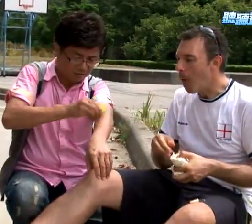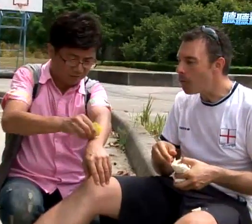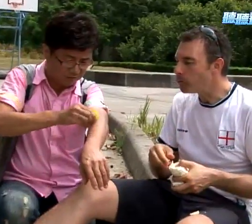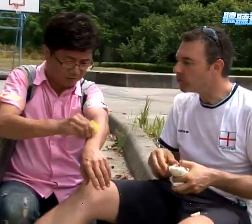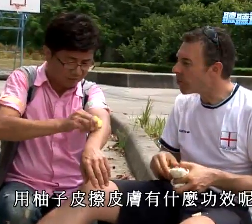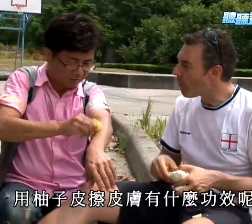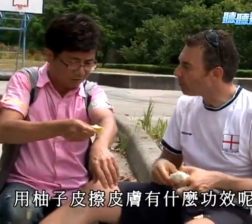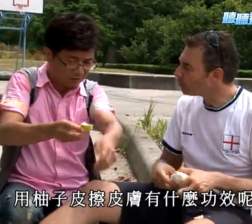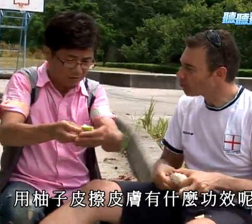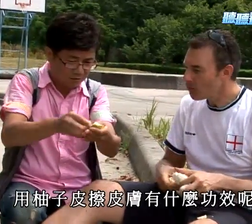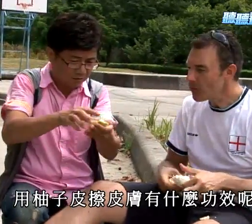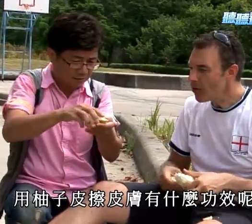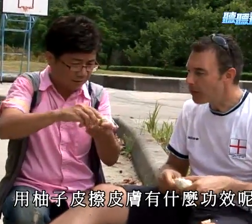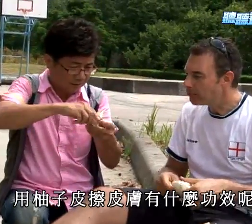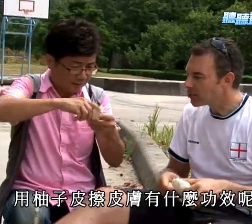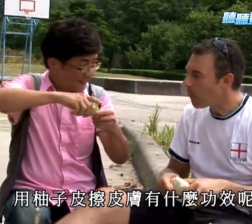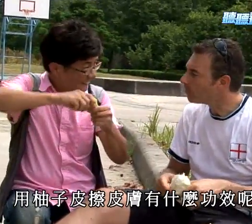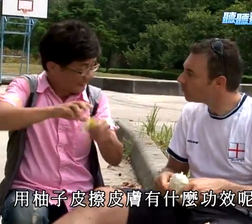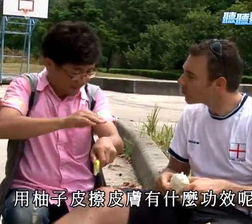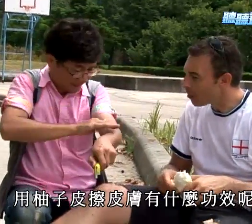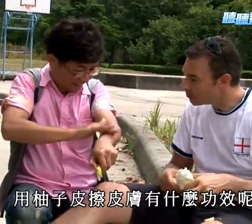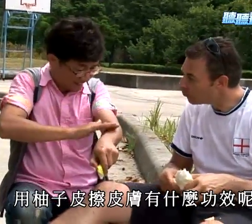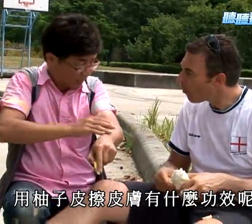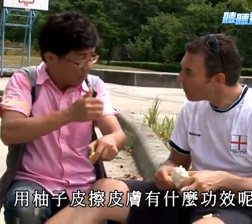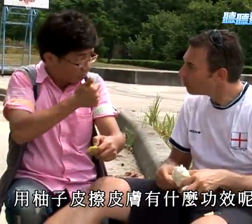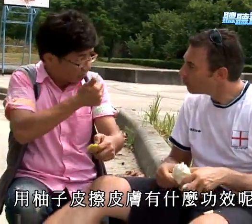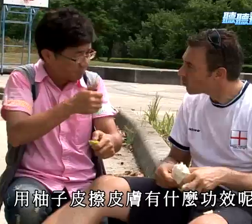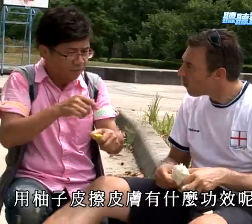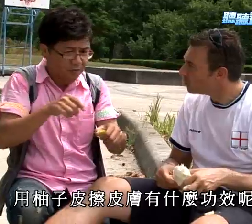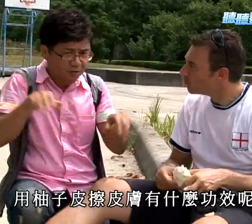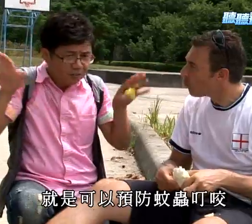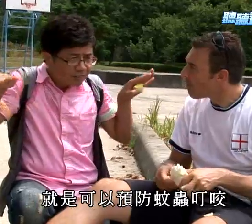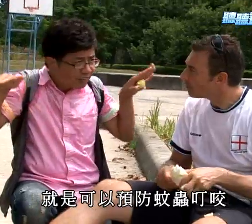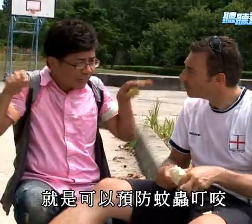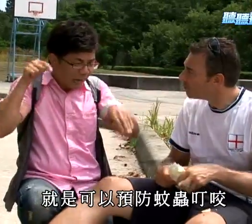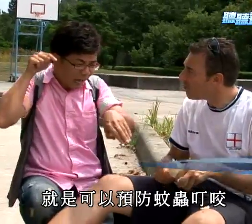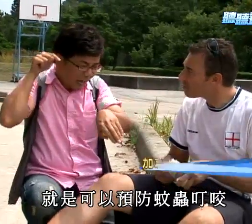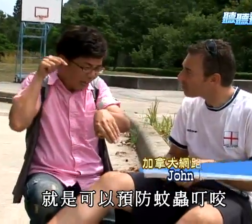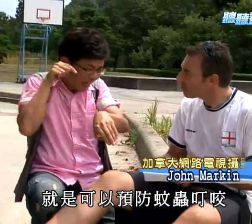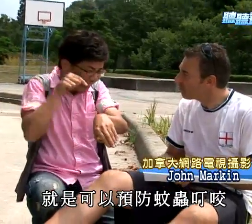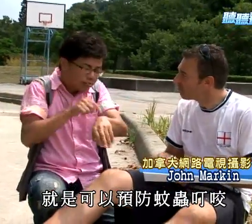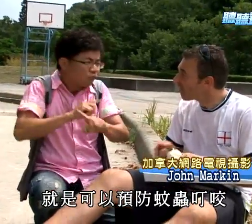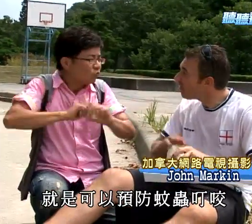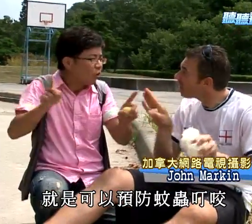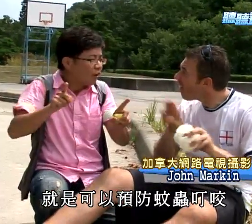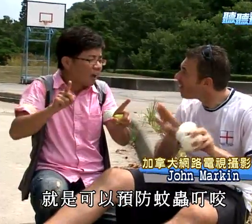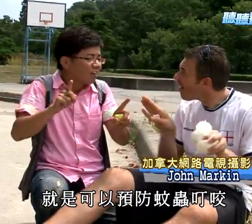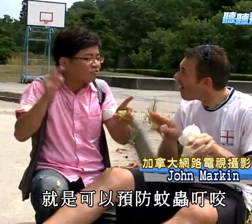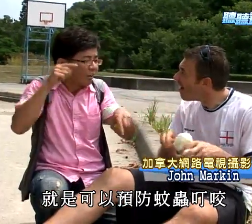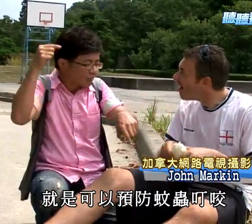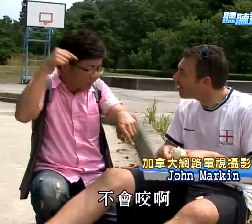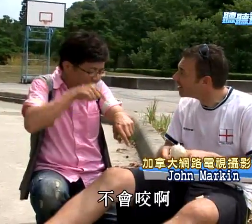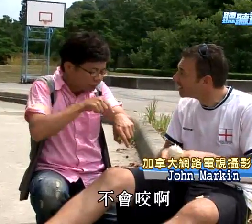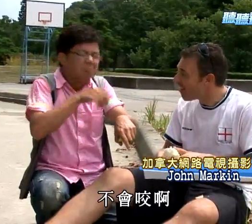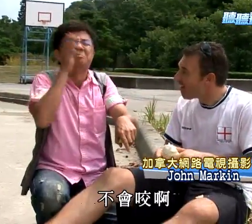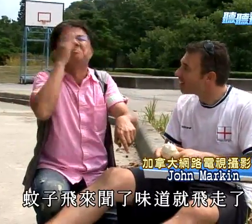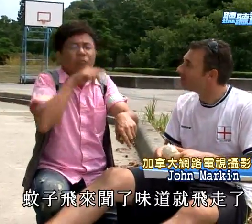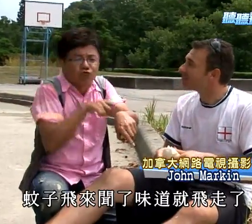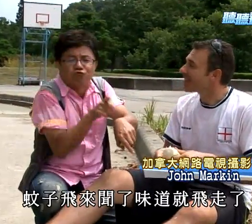用柚子皮擦皮肤有什么功效呢？就是啊，可以预防蚊虫叮咬。蚊子飞来闻了味